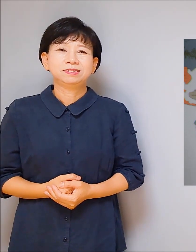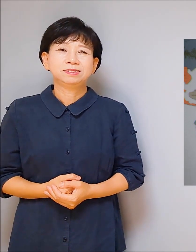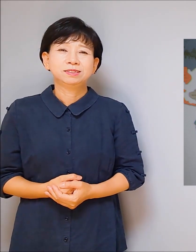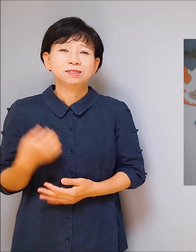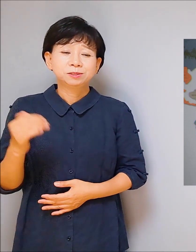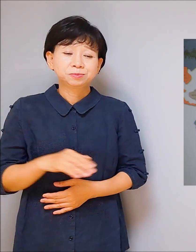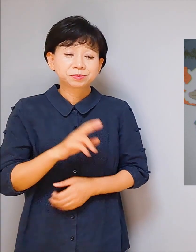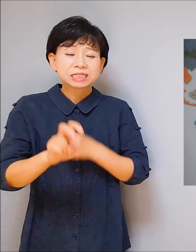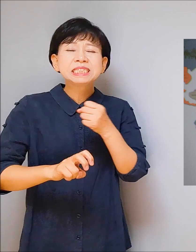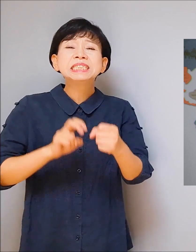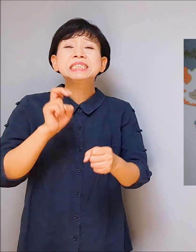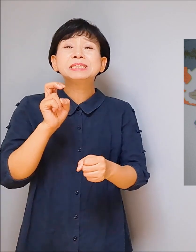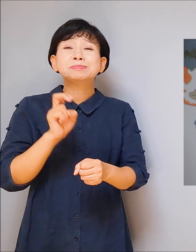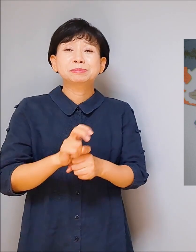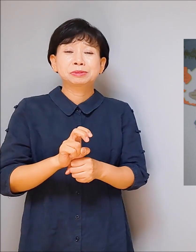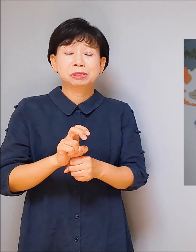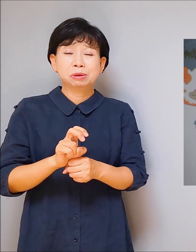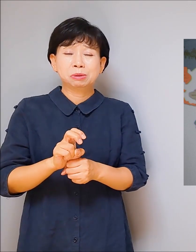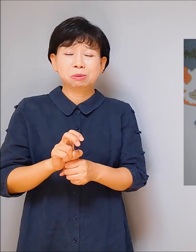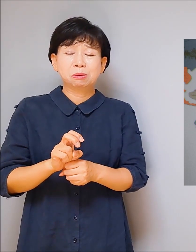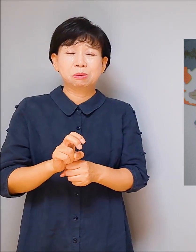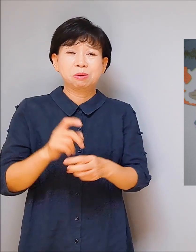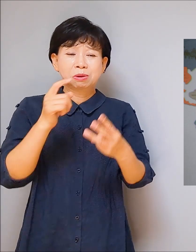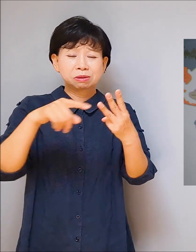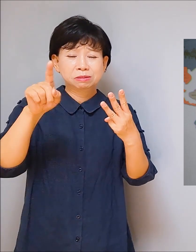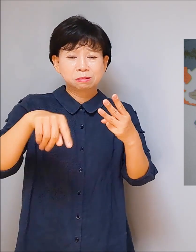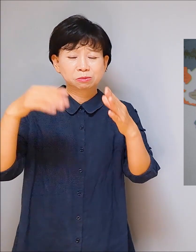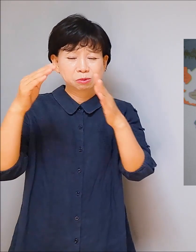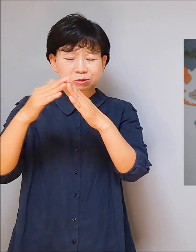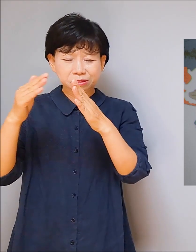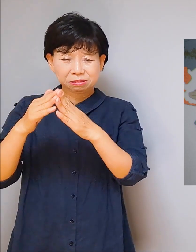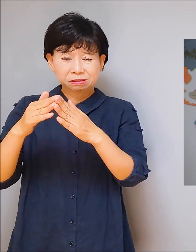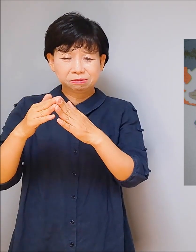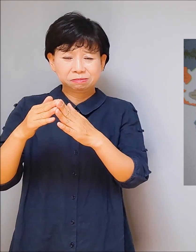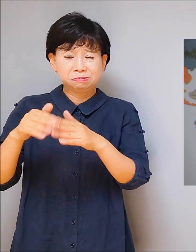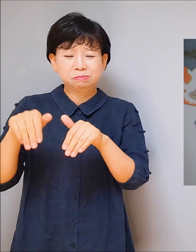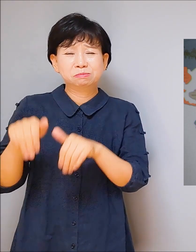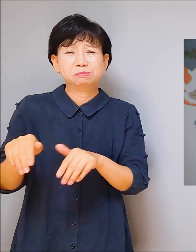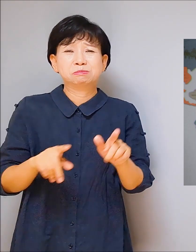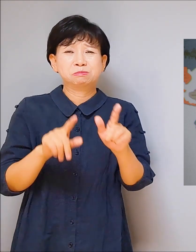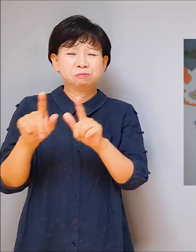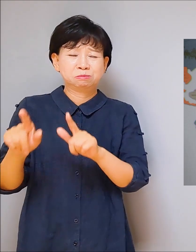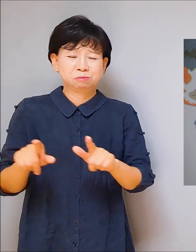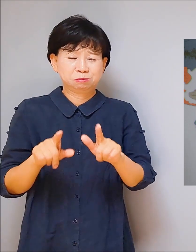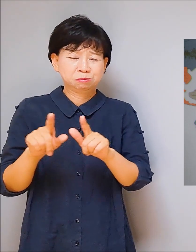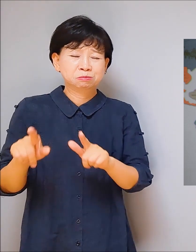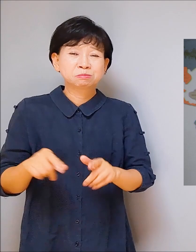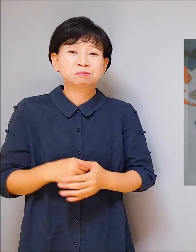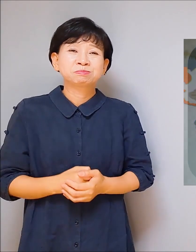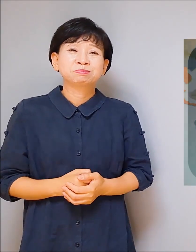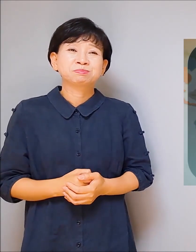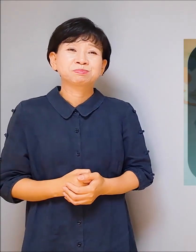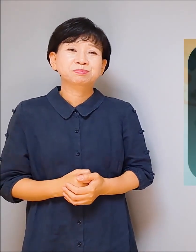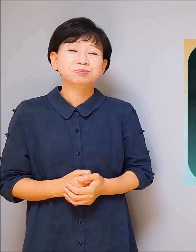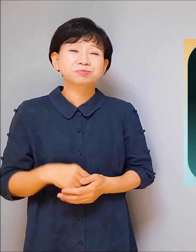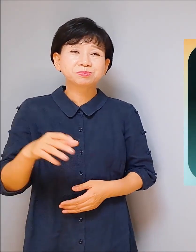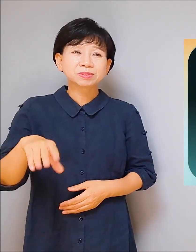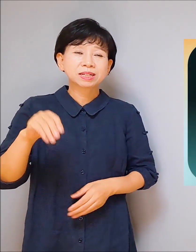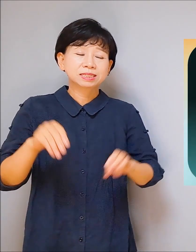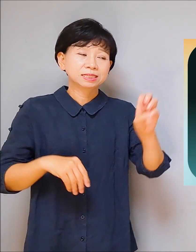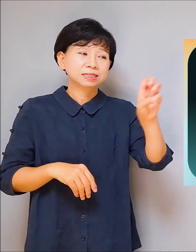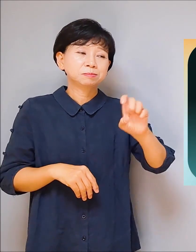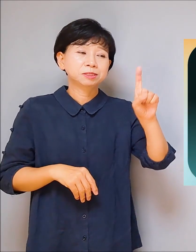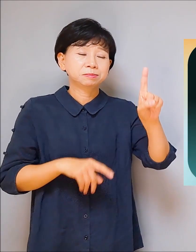무려 20년입니다. 부려먹고 부려먹더니 이젠 추격하는 삼촌 라반을 좀 볼까요? 창세기 31장 29절